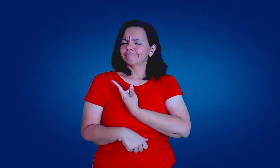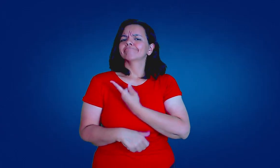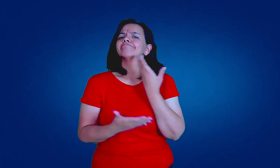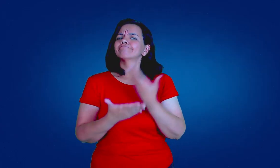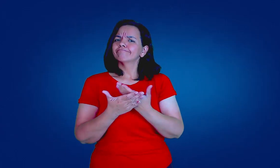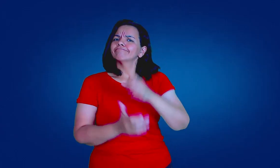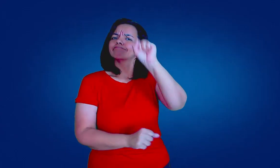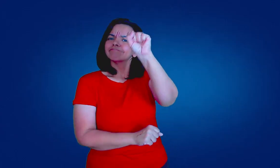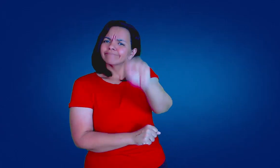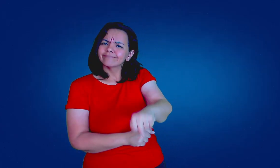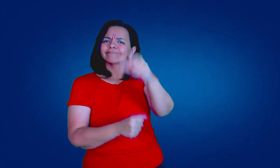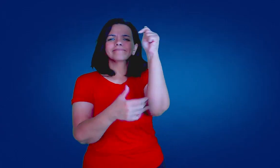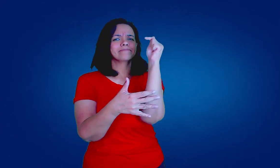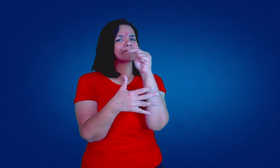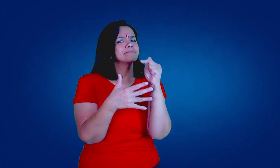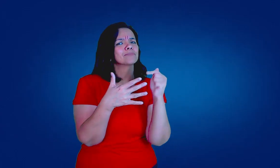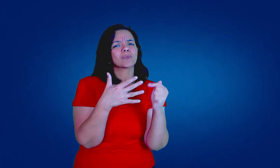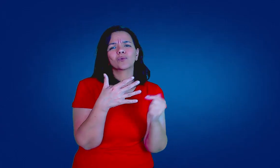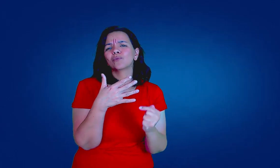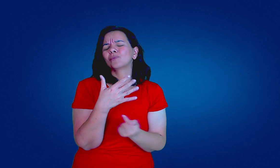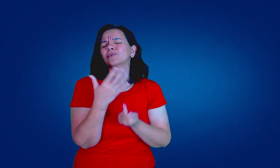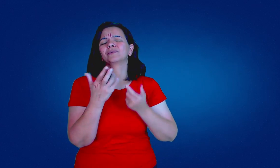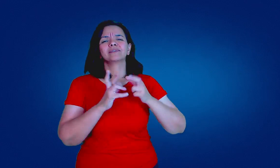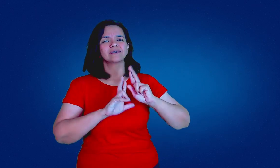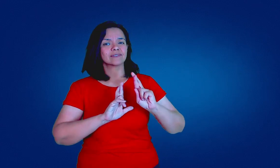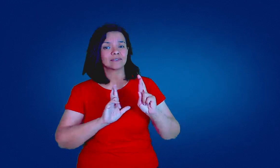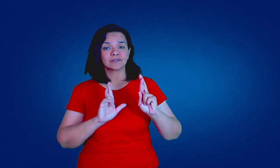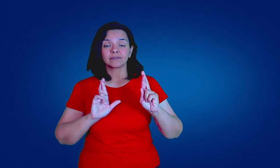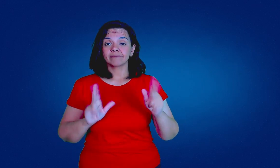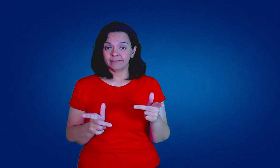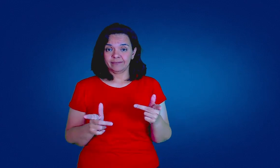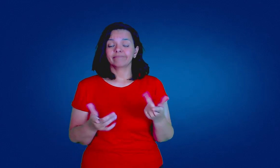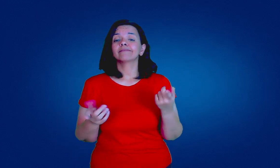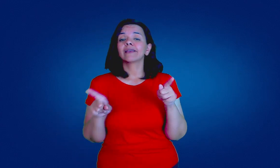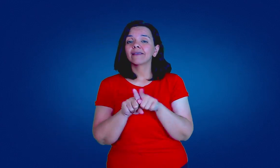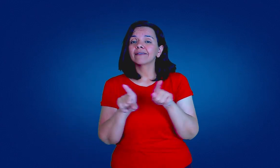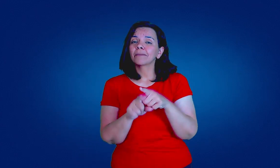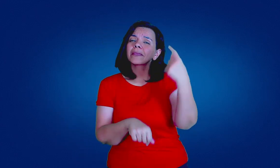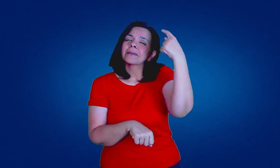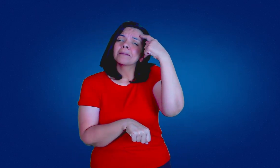Tem diferença entre esses dois lugares? Muitas.